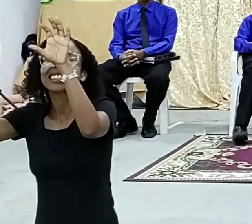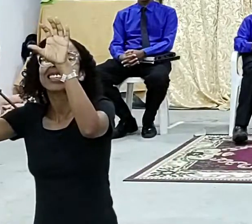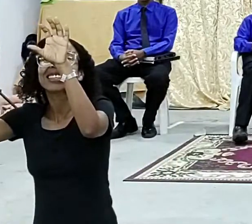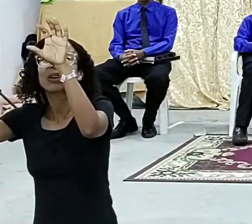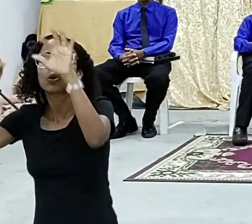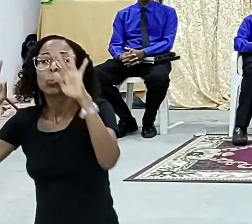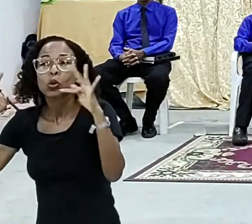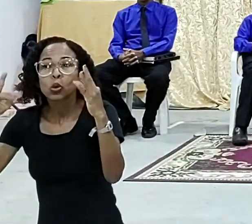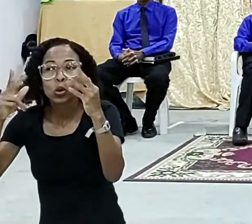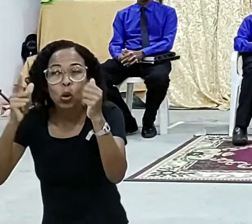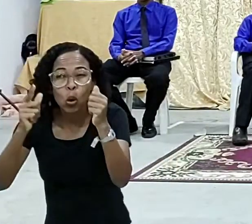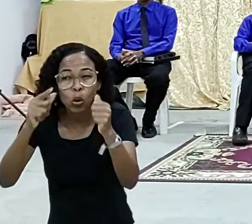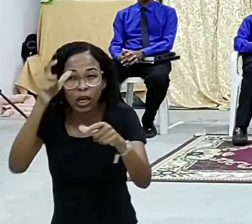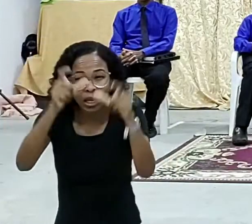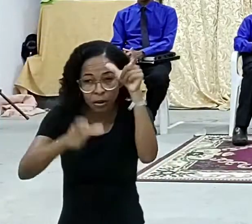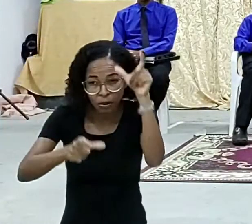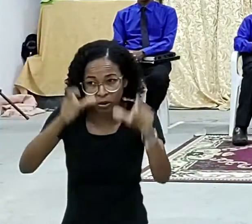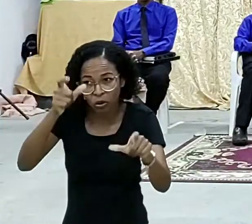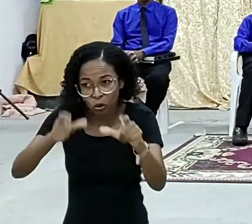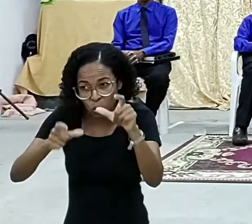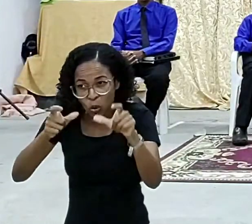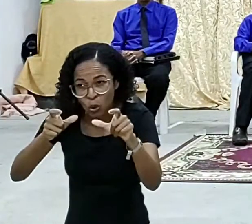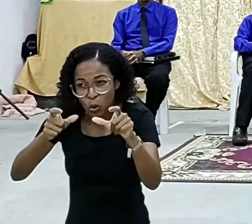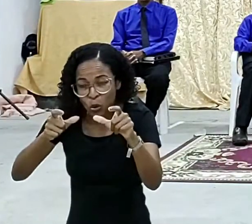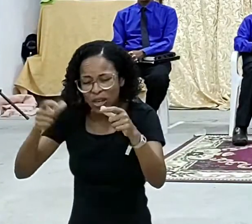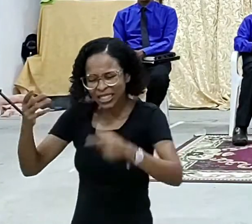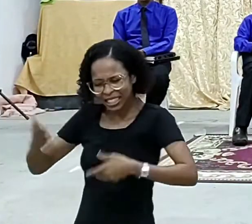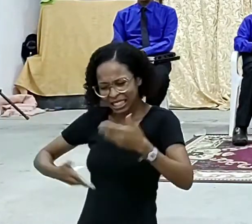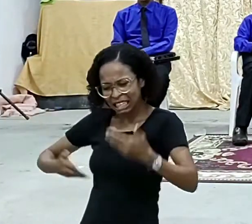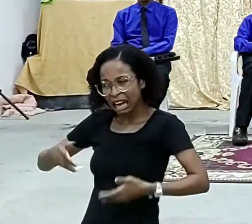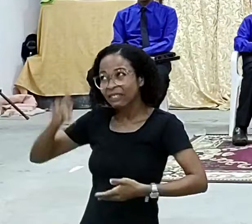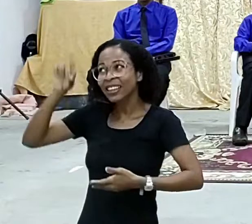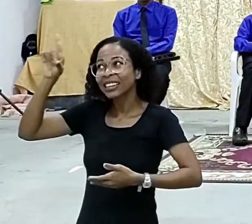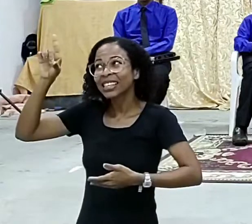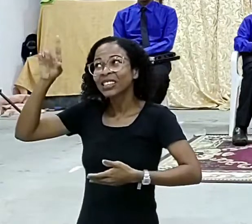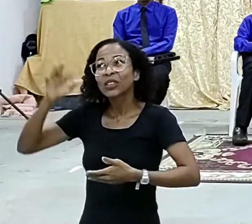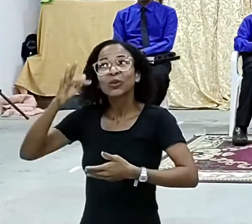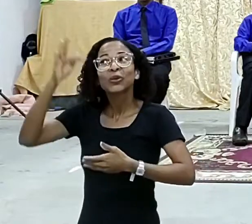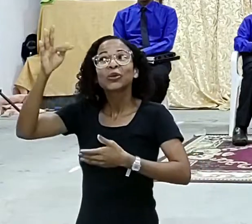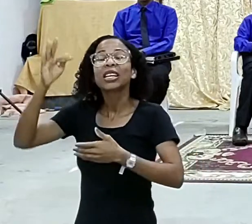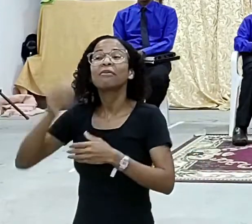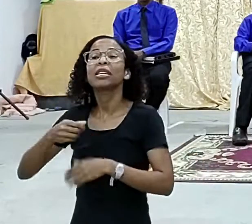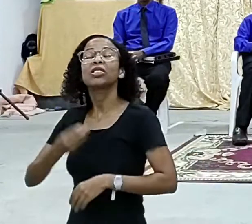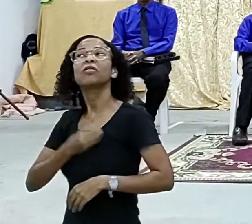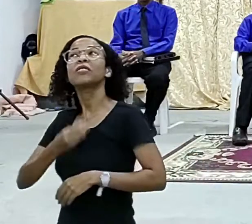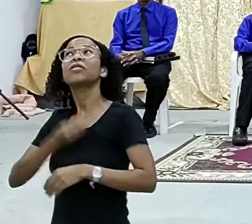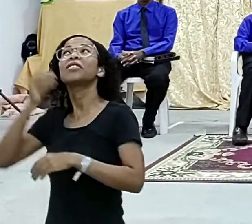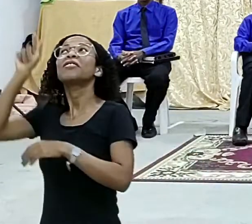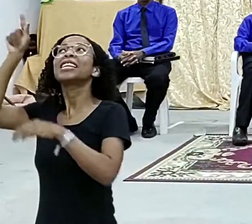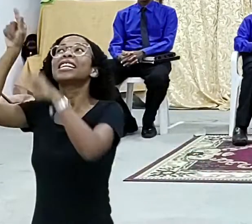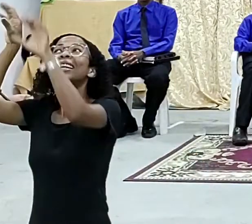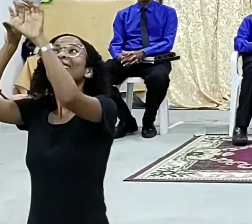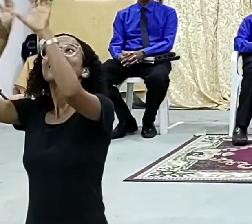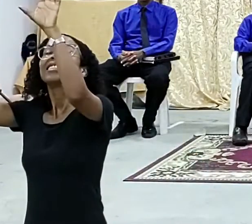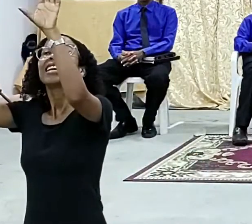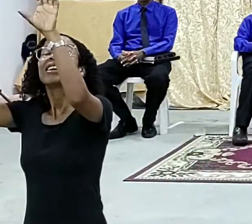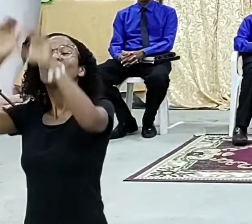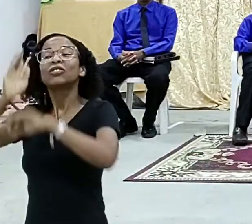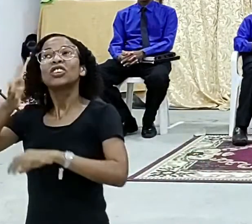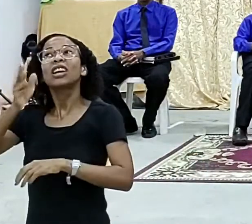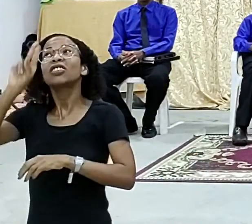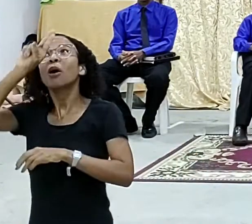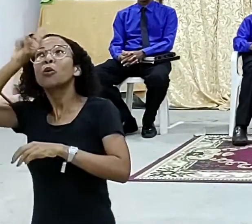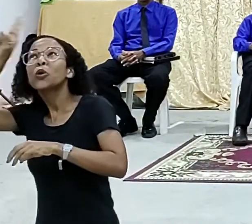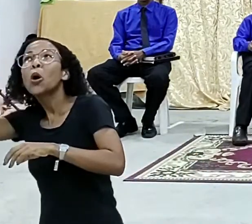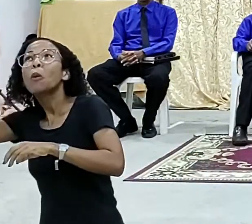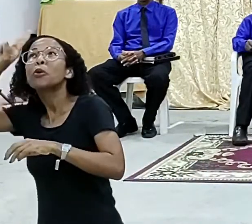que diz: Jesus, eu te aceito como o único e suficiente Salvador da minha vida. Escreve lá o meu nome, para que